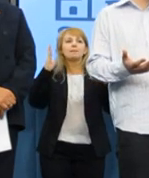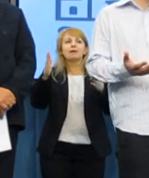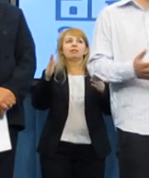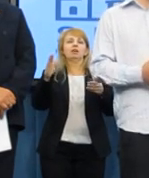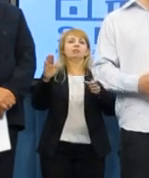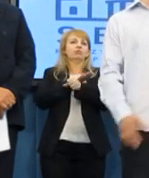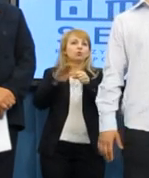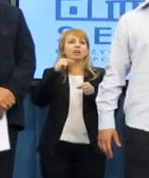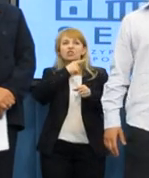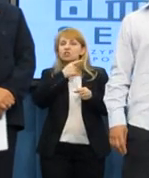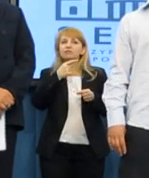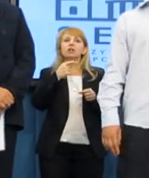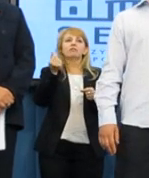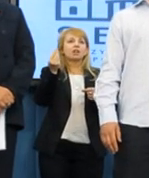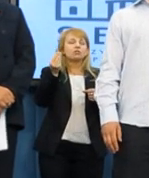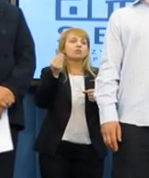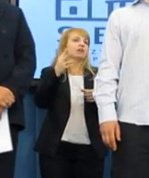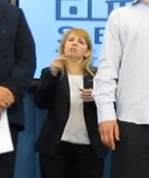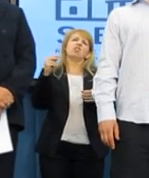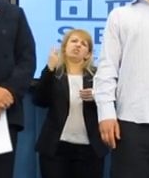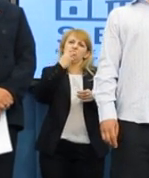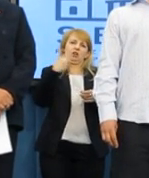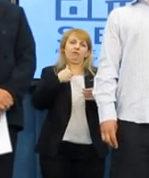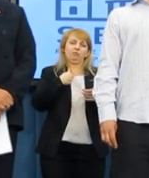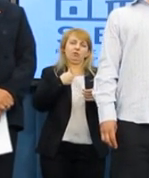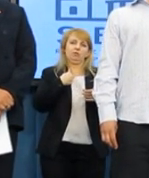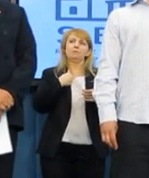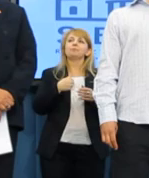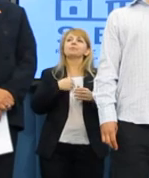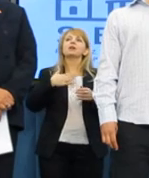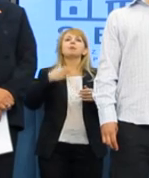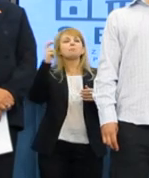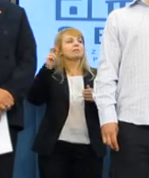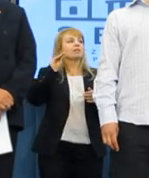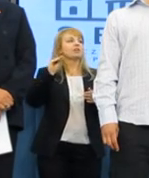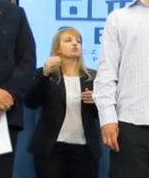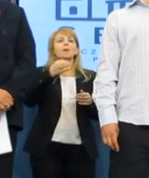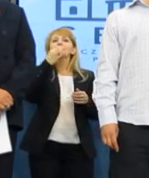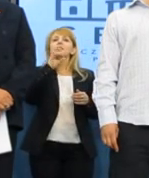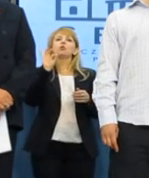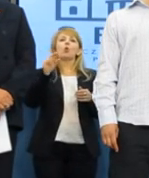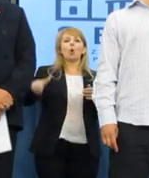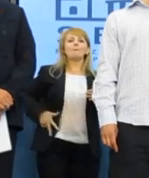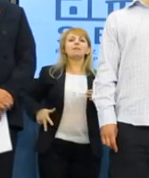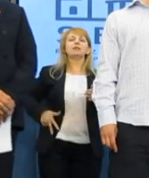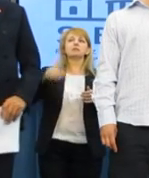dla mnie nieistotna. I krótkie pytanie do przewodniczącego o minister Muchę i pana zdaniem o przyszłości